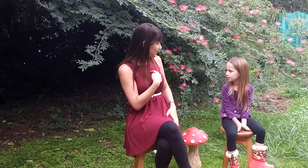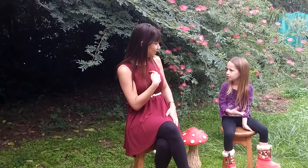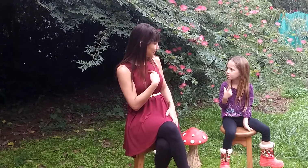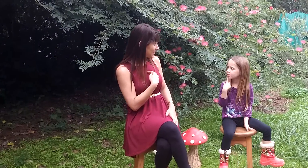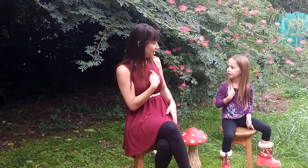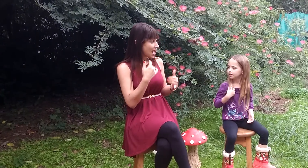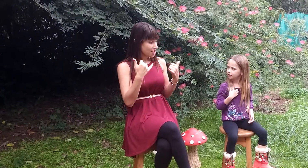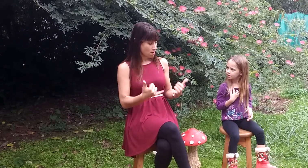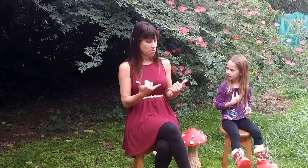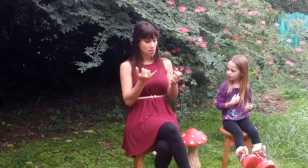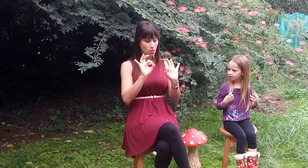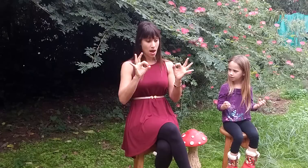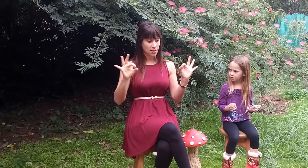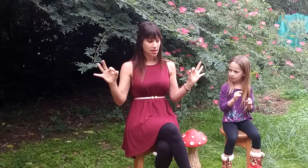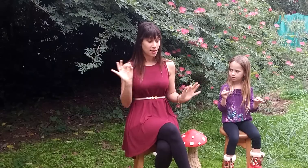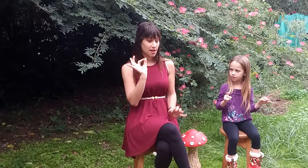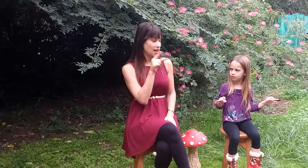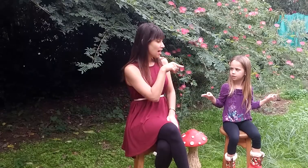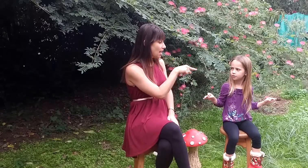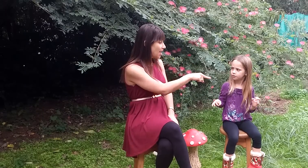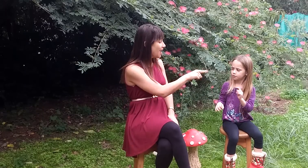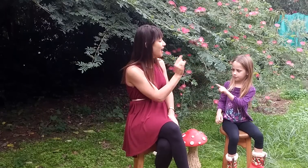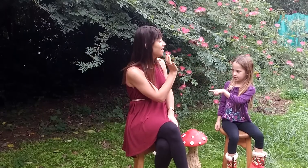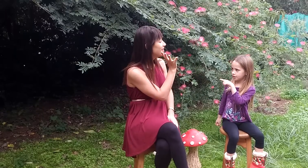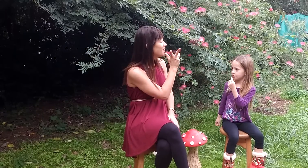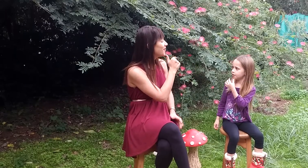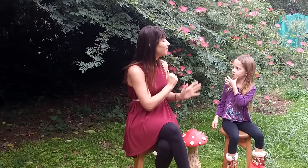היום במיוחד את יפי יפי